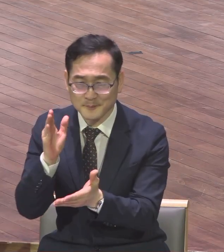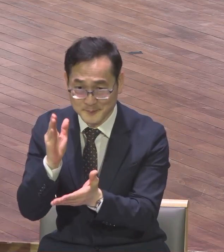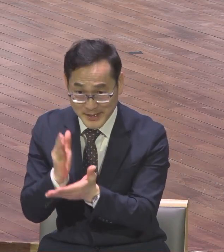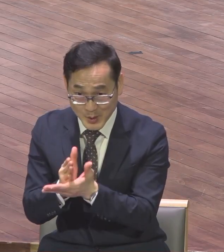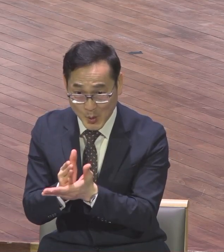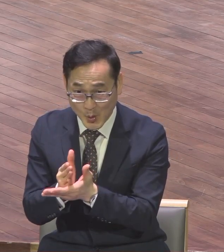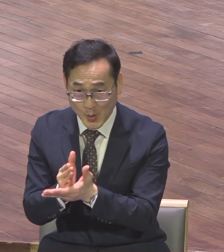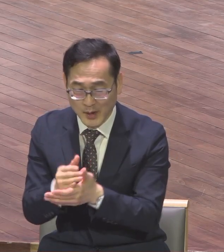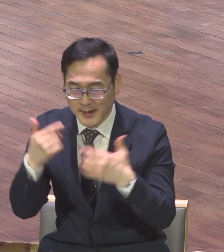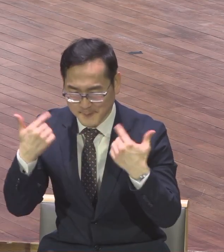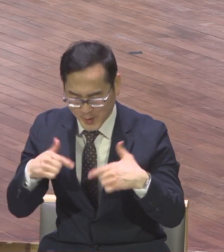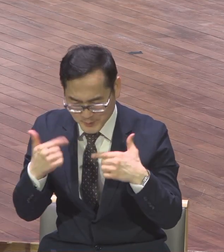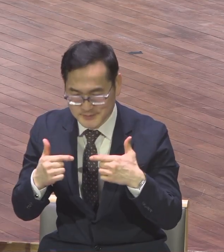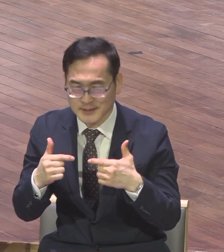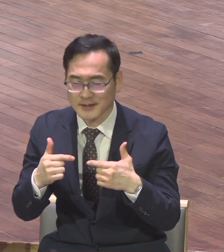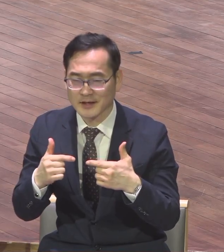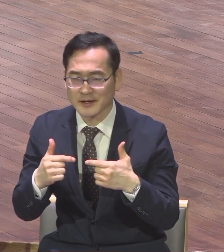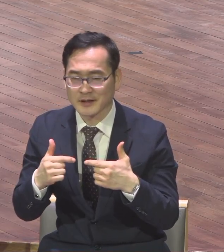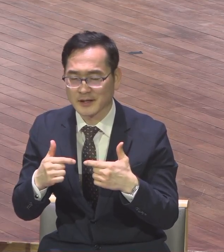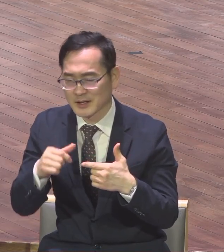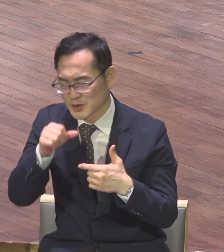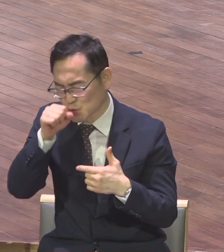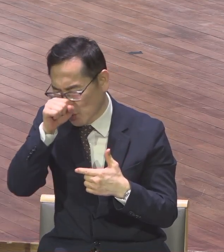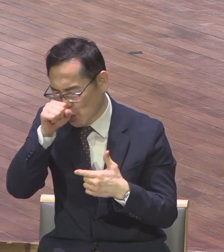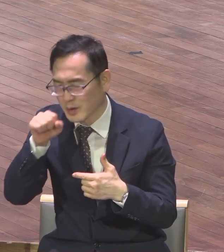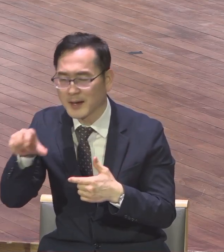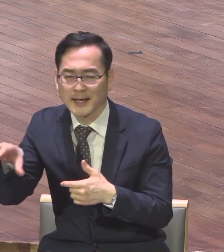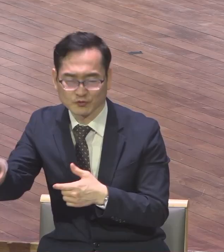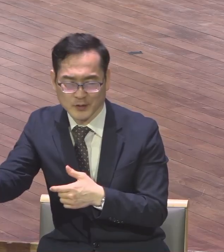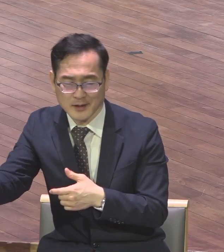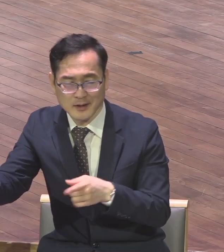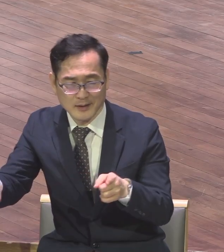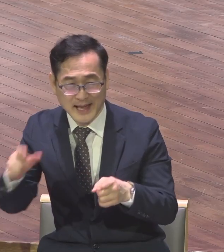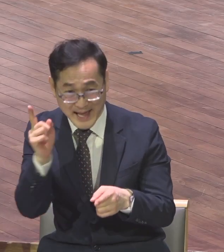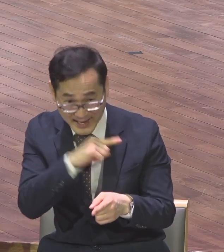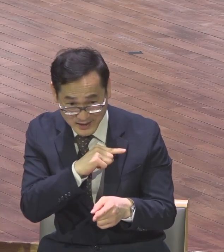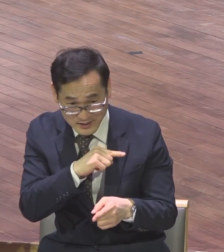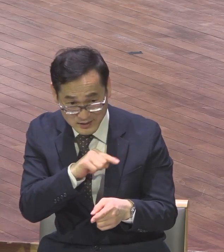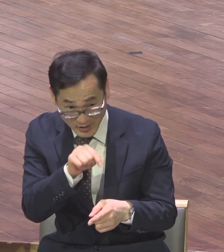것을 취하고 악은 모양이라도 버리라고 강조하고 있어요.